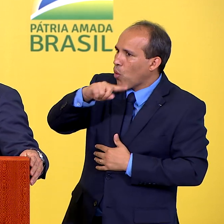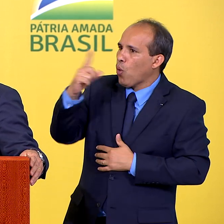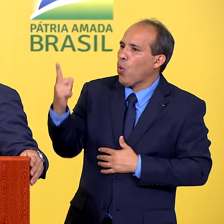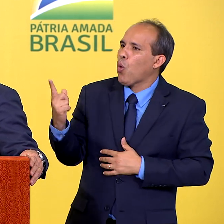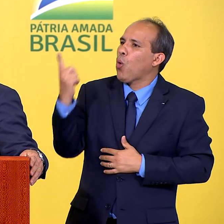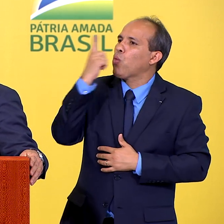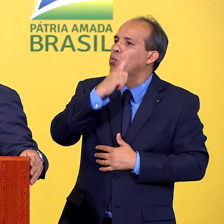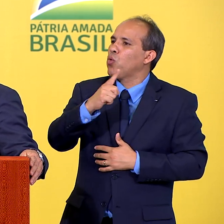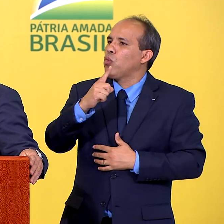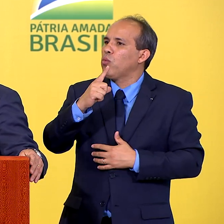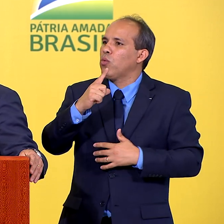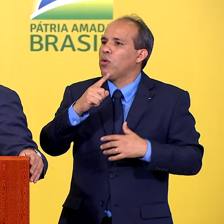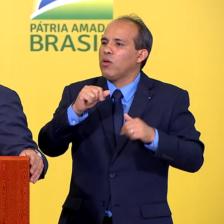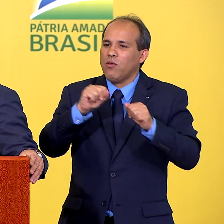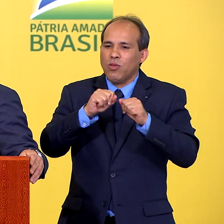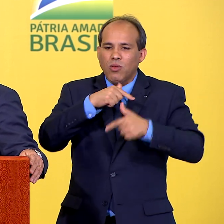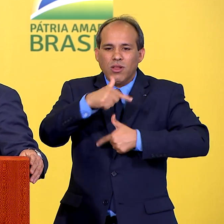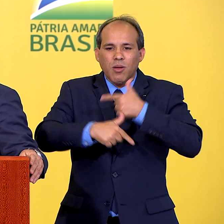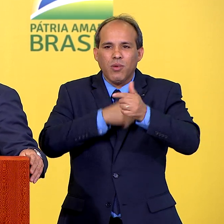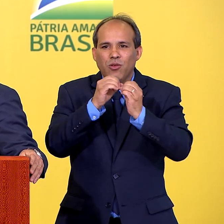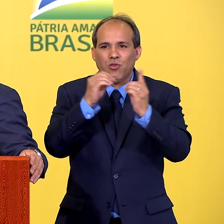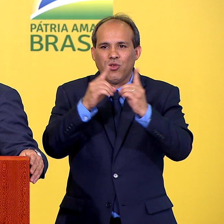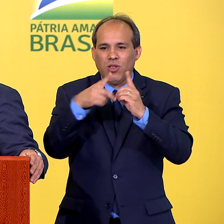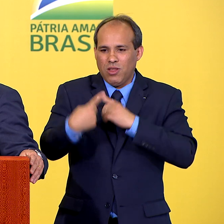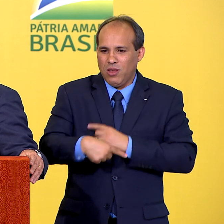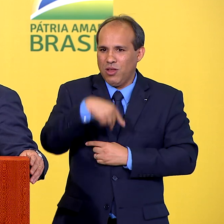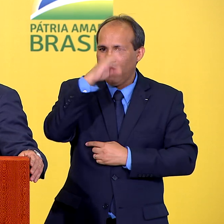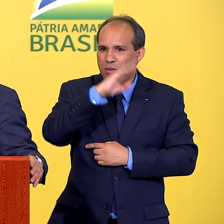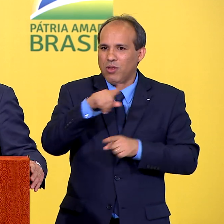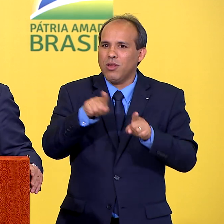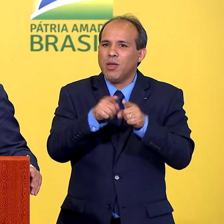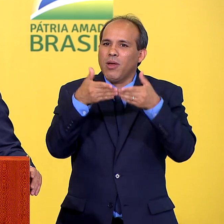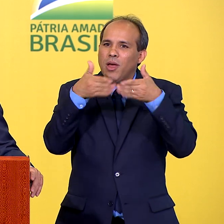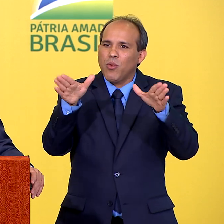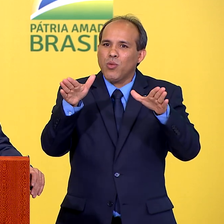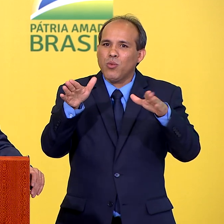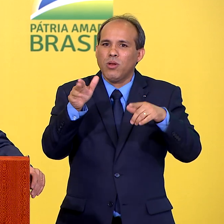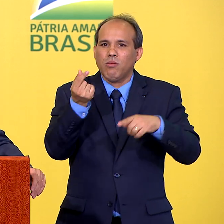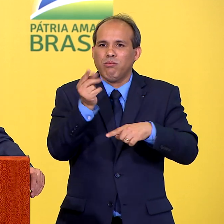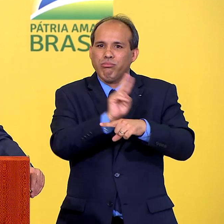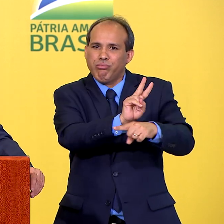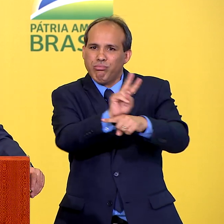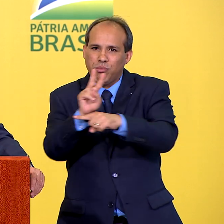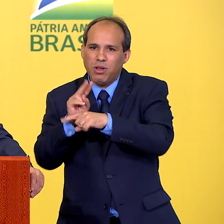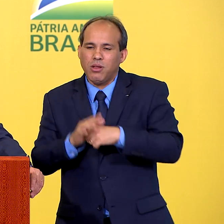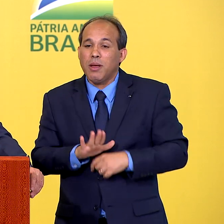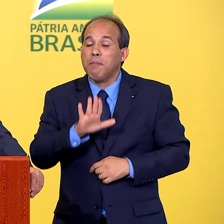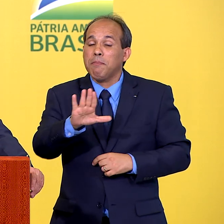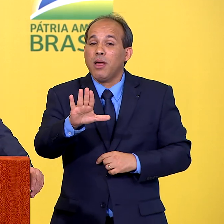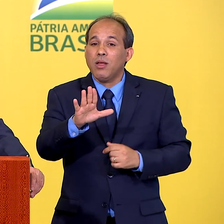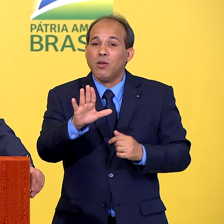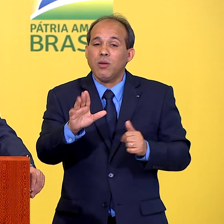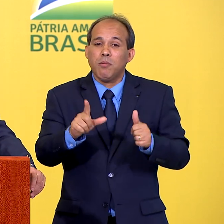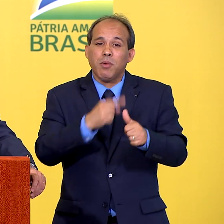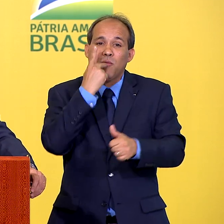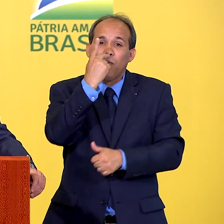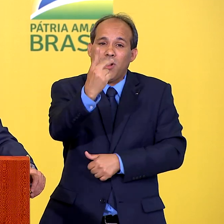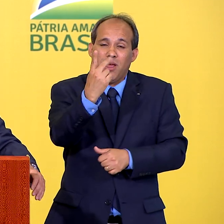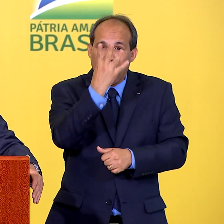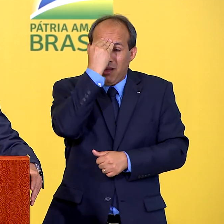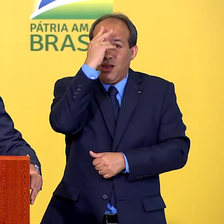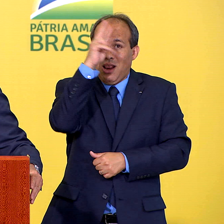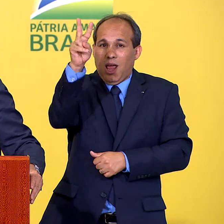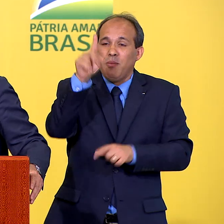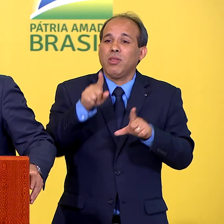as ações digitais no Brasil e a democratização do crédito. Mas eu começo lembrando que nós